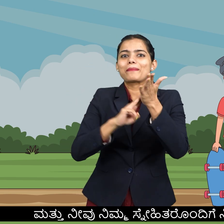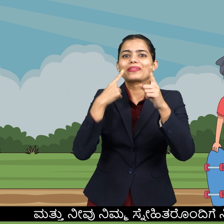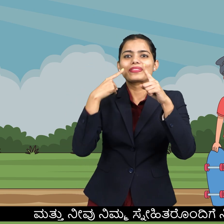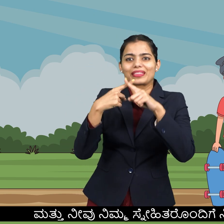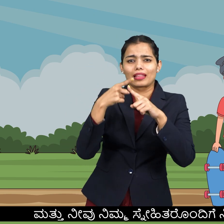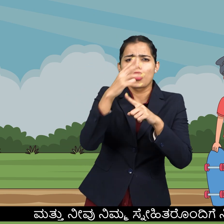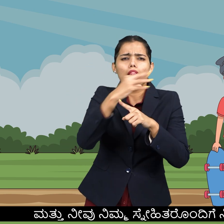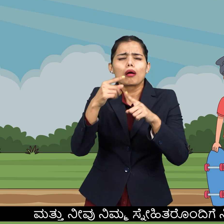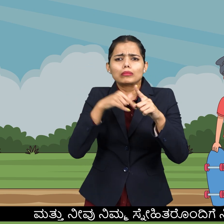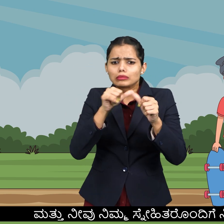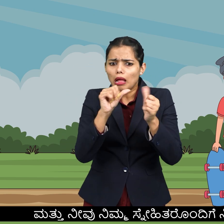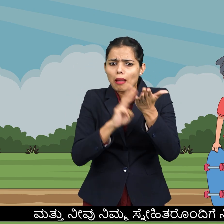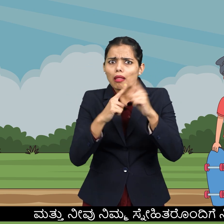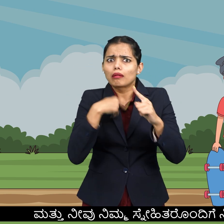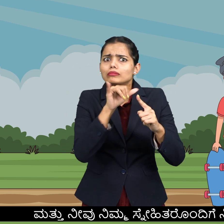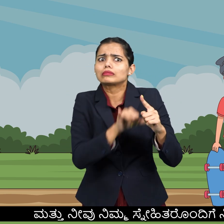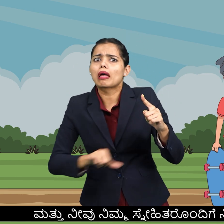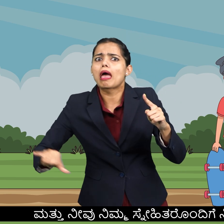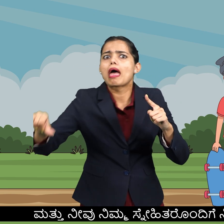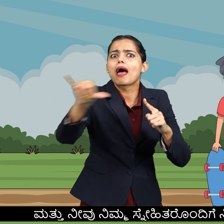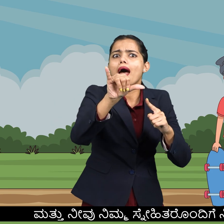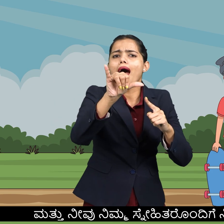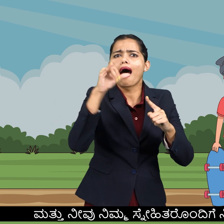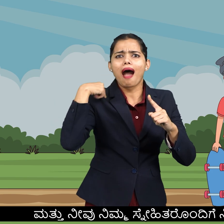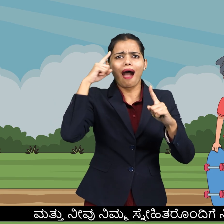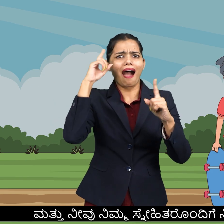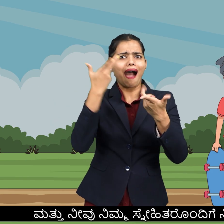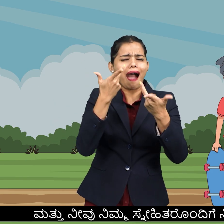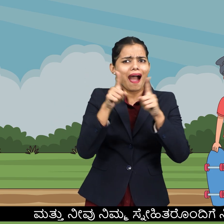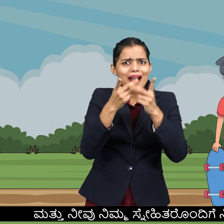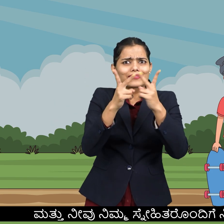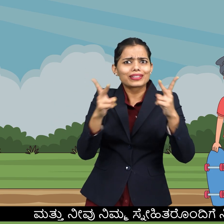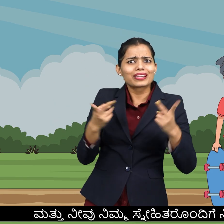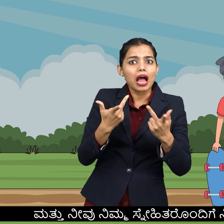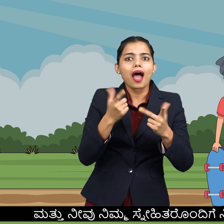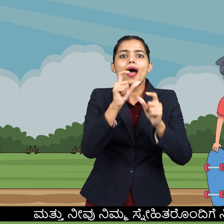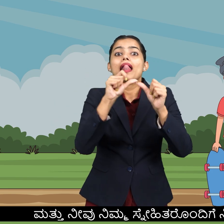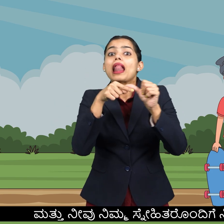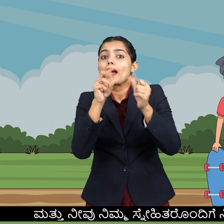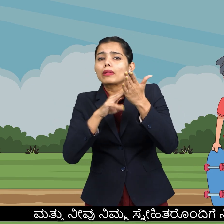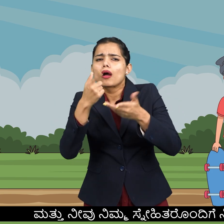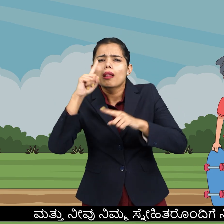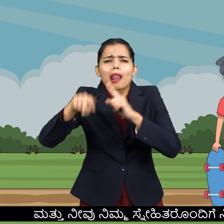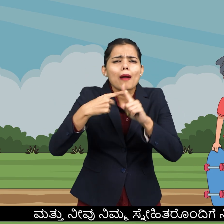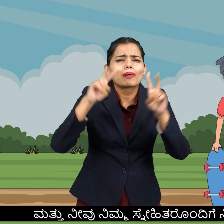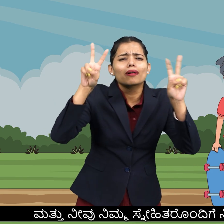ನಿಮ್ಮ ಸ್ನೇಹಿತರೊಂದಿಗೆ ನಿರ್ದಿಷ್ಟ ಅಮಿತ್ ಬಗ್ಗೆ ಚರ್ಚಿಸುತ್ತಿರುವಾಗ